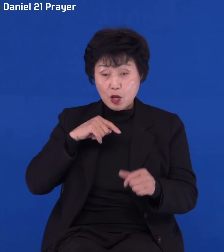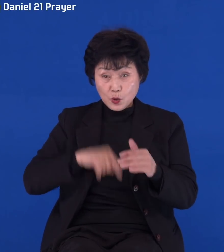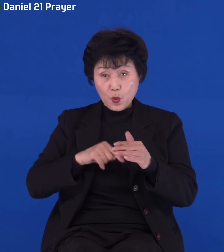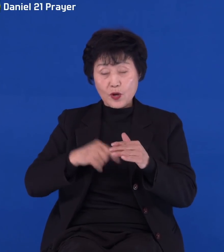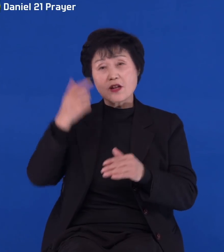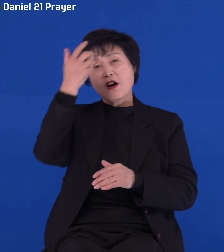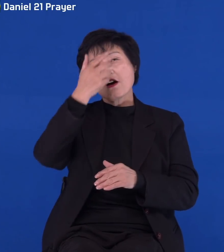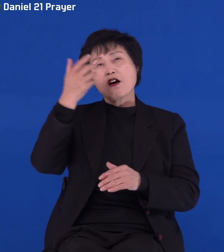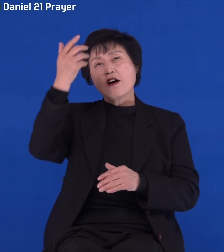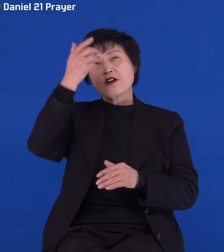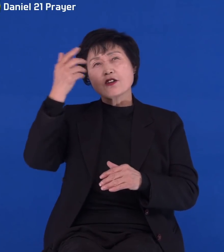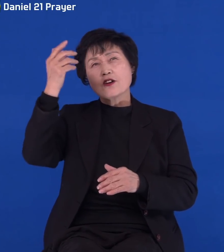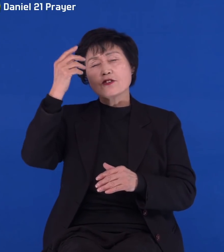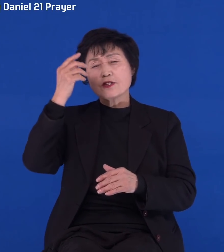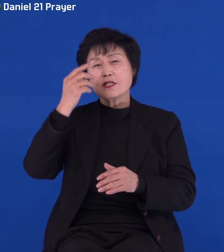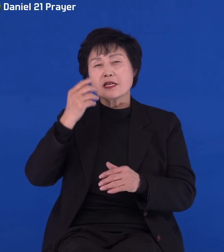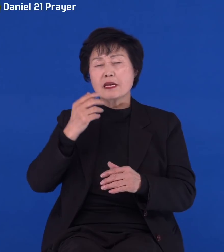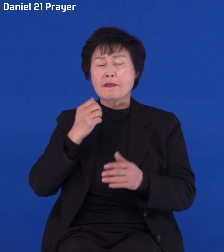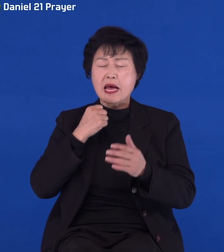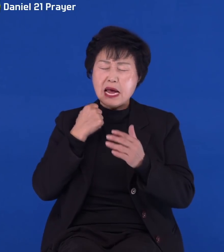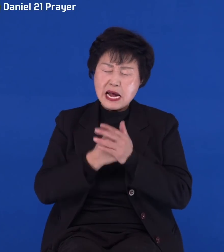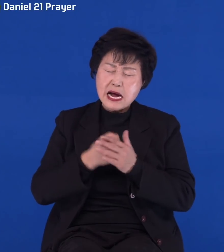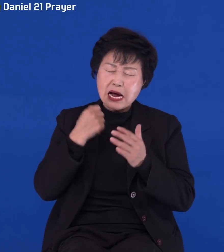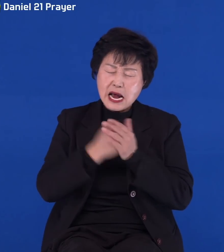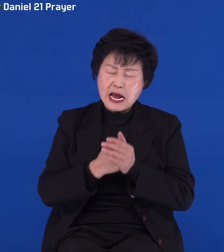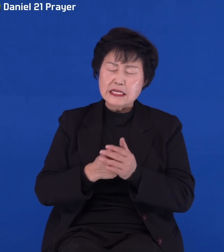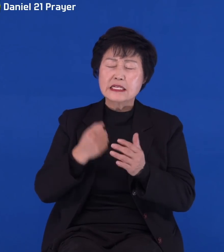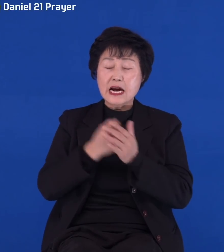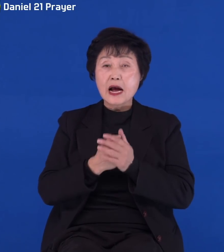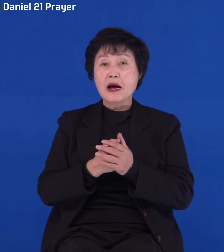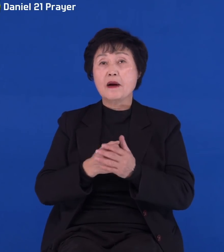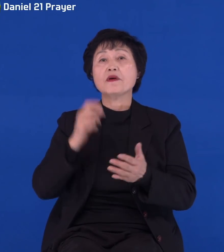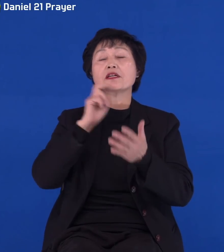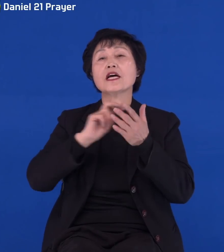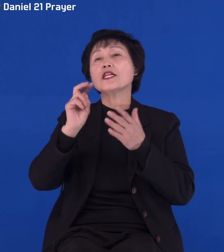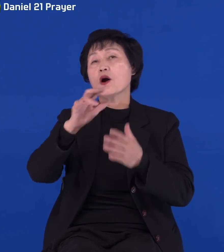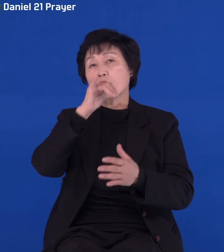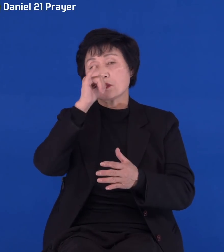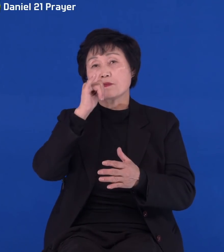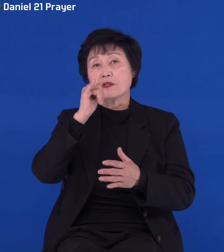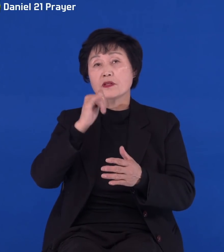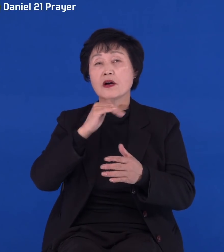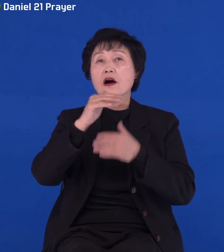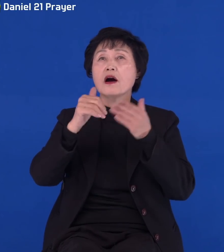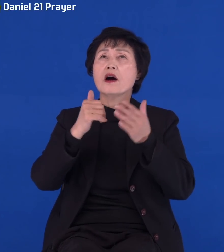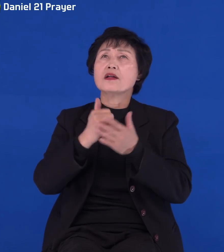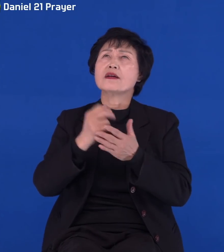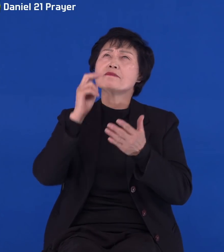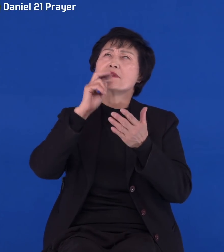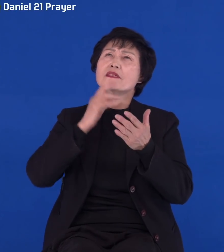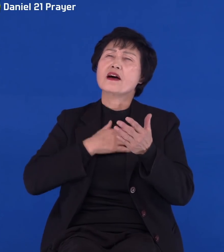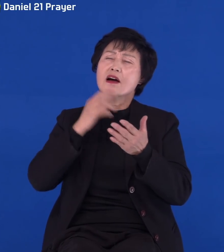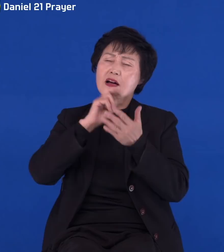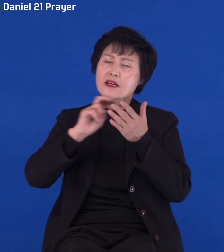파도가 관계 문제, 재정 문제, 건강 문제, 교육과 진로 문제 같습니다 했더니 주님이 그 찬양을 하게 하시면서 왜